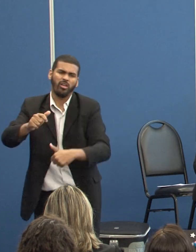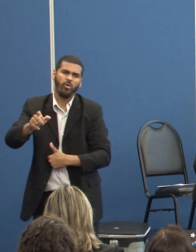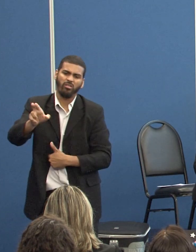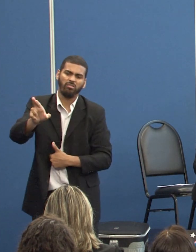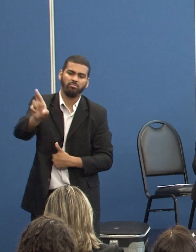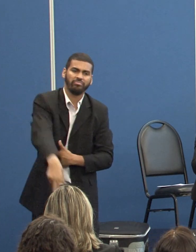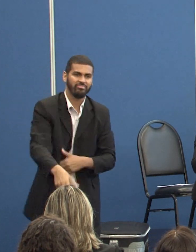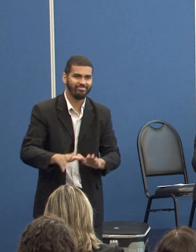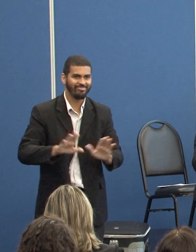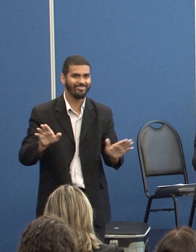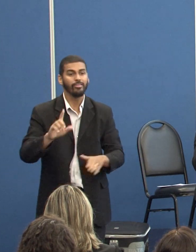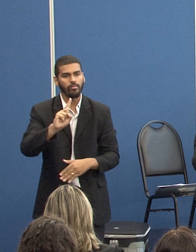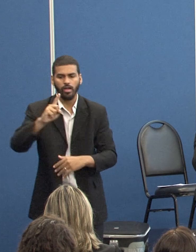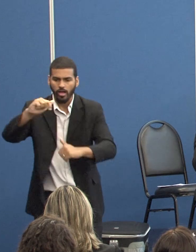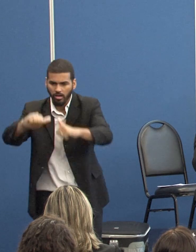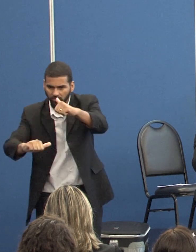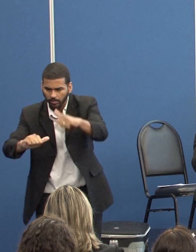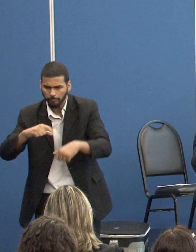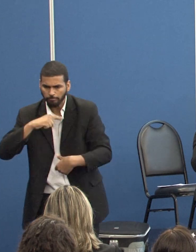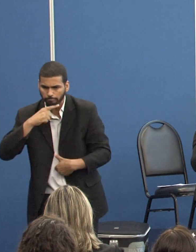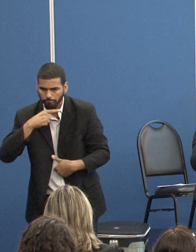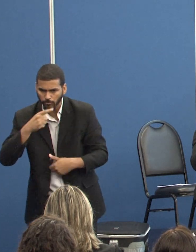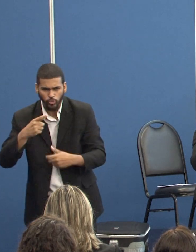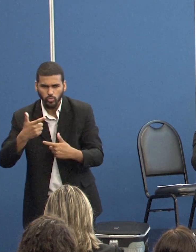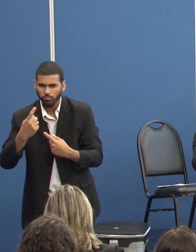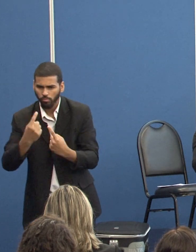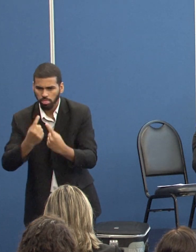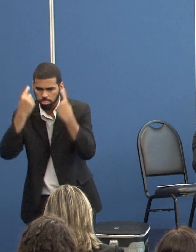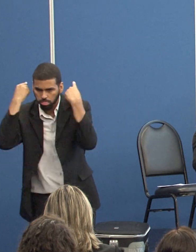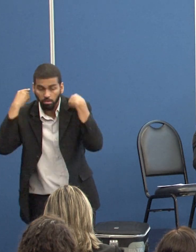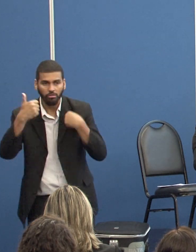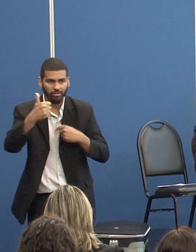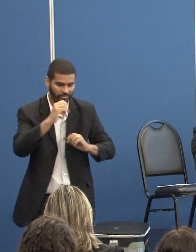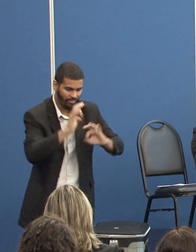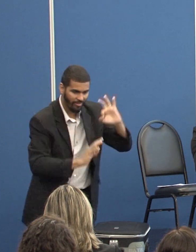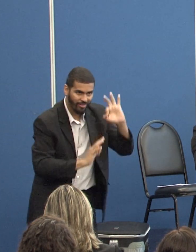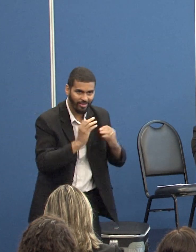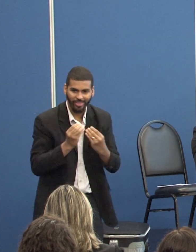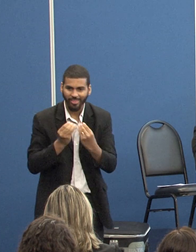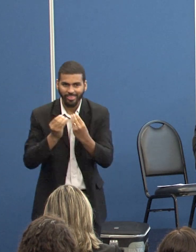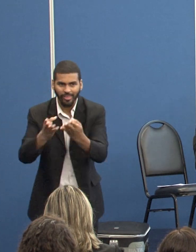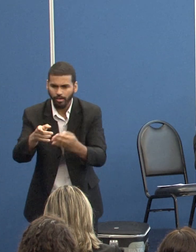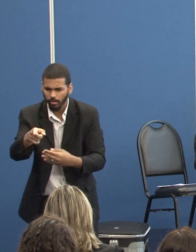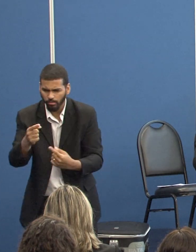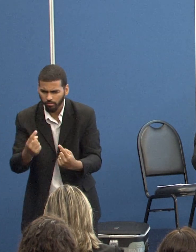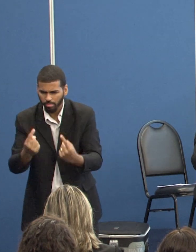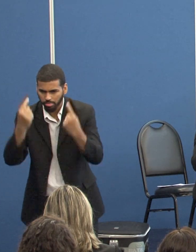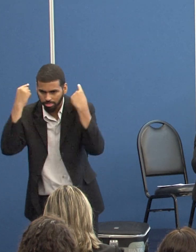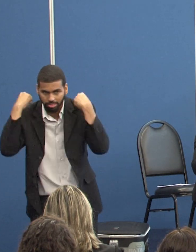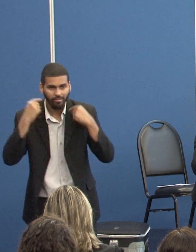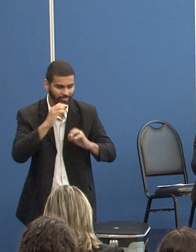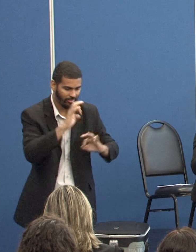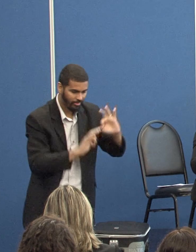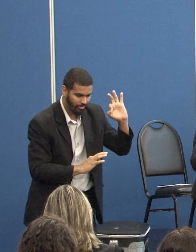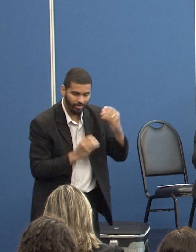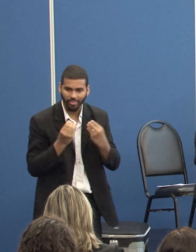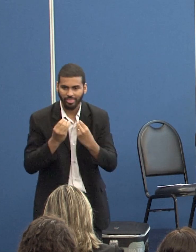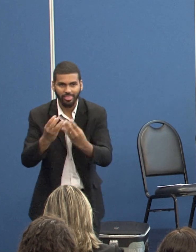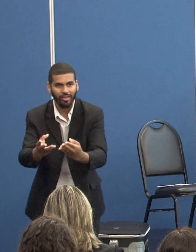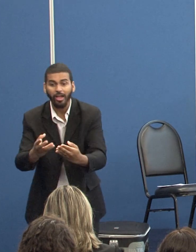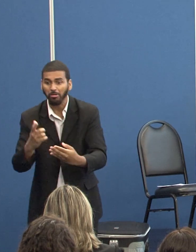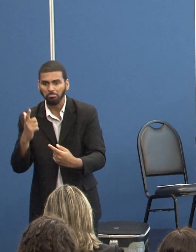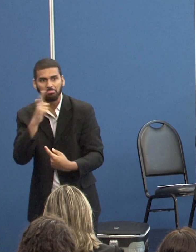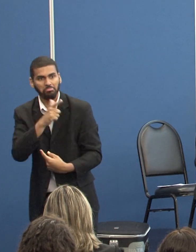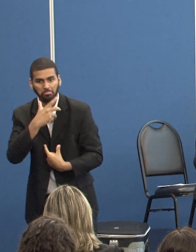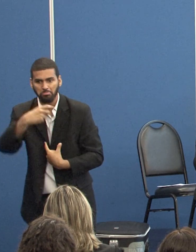tentei passar, o meu aluno adquiriu. E se de verdade, de fato, eu consegui, de forma clara, atingir